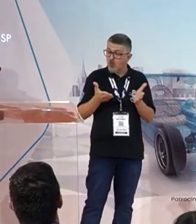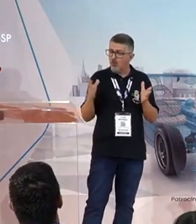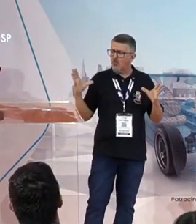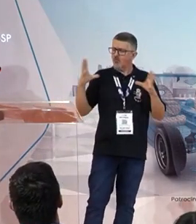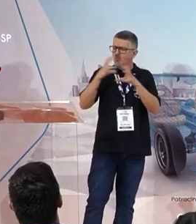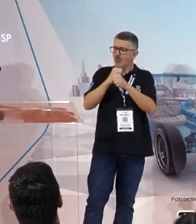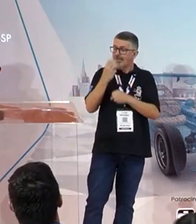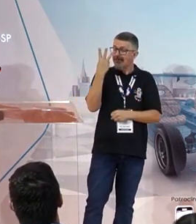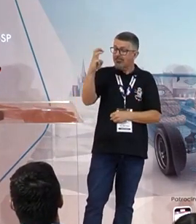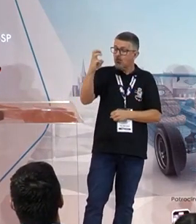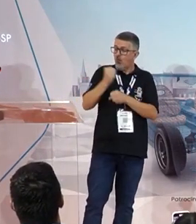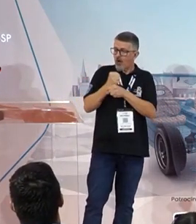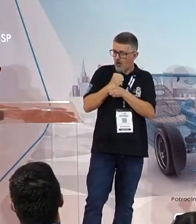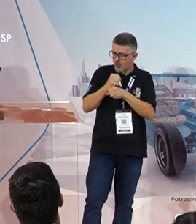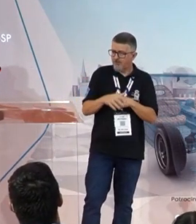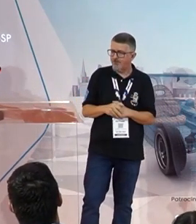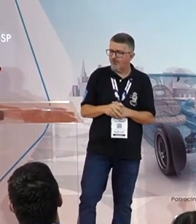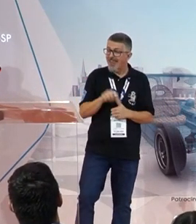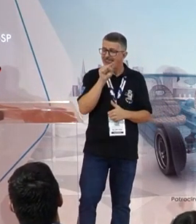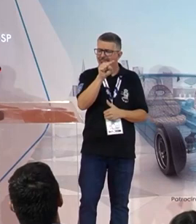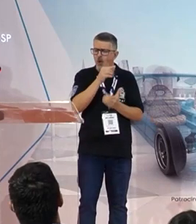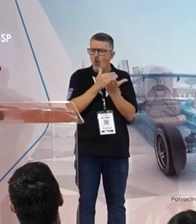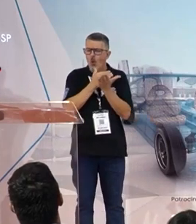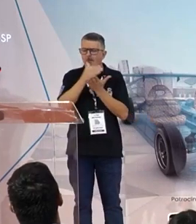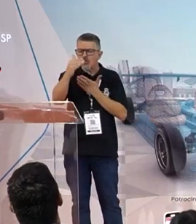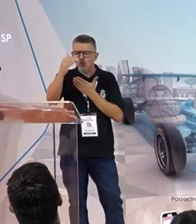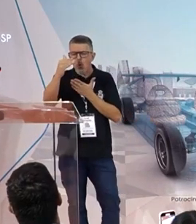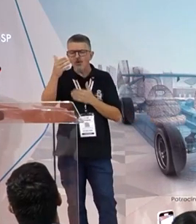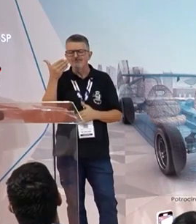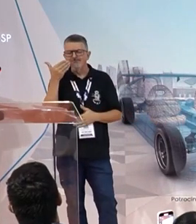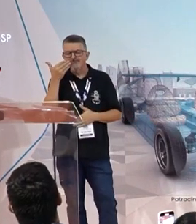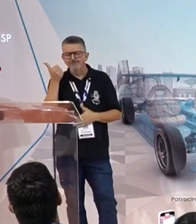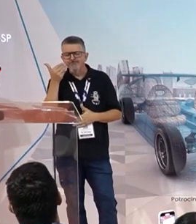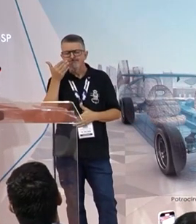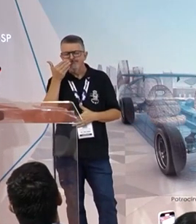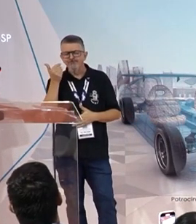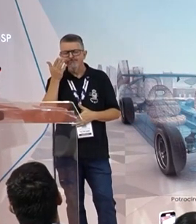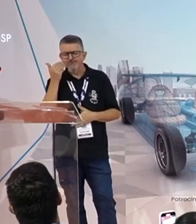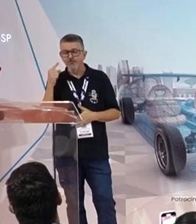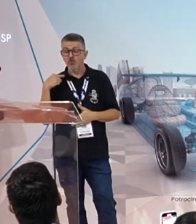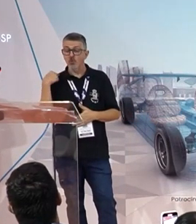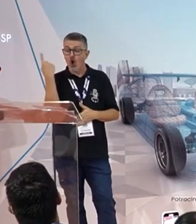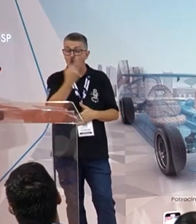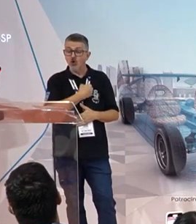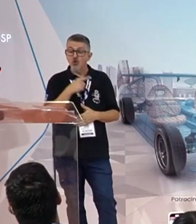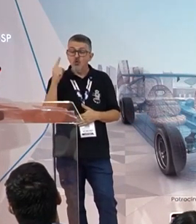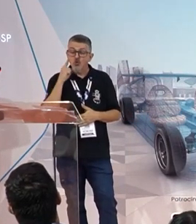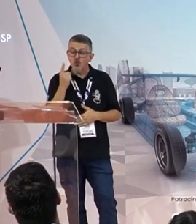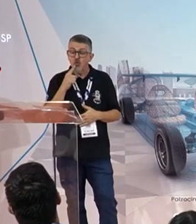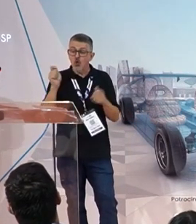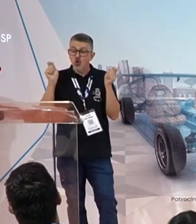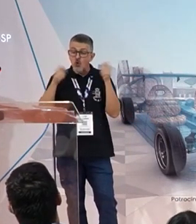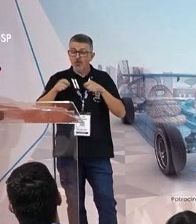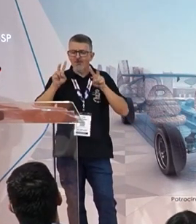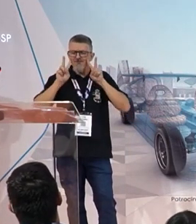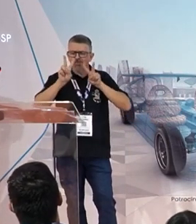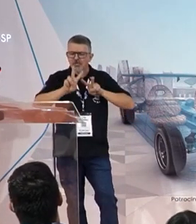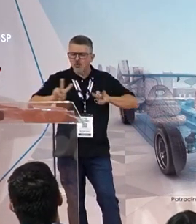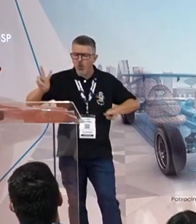hoje. Até os 35 anos ele tem hoje. E ele começou observando muito, né?